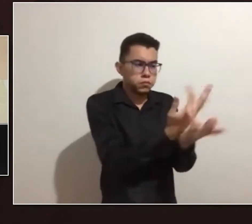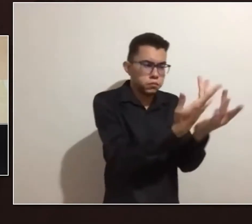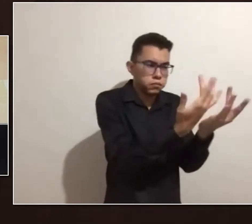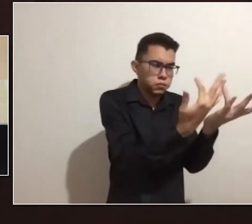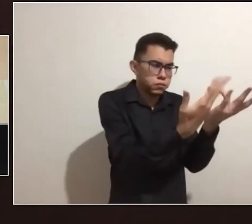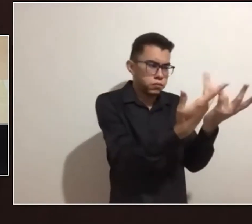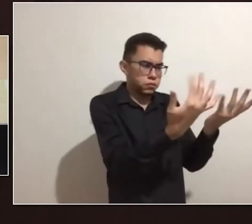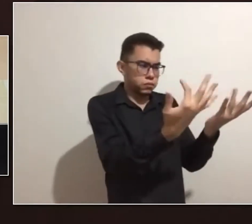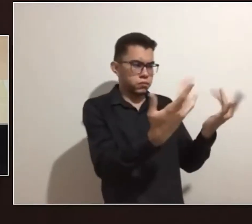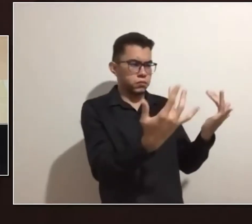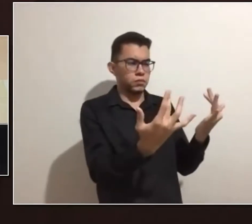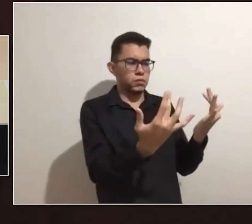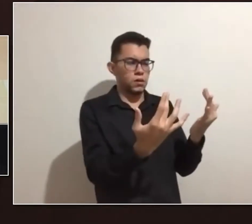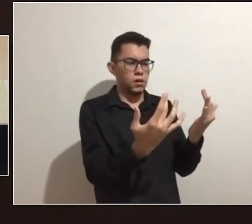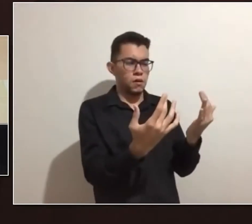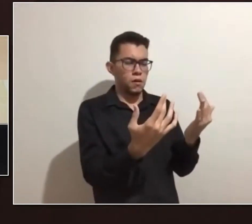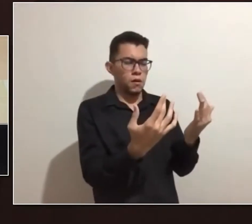poderosa,